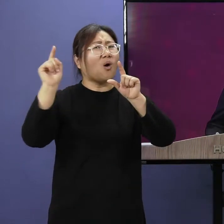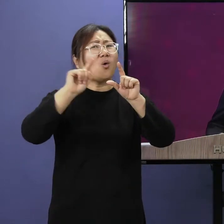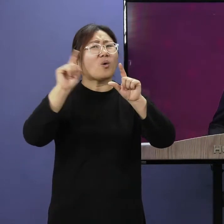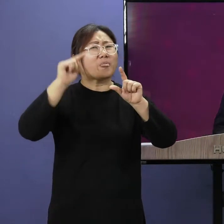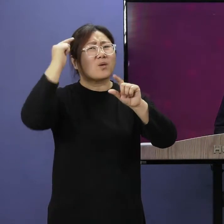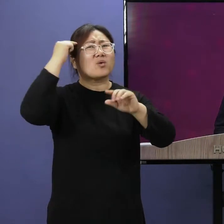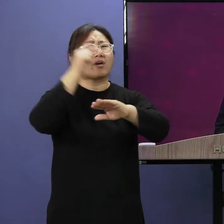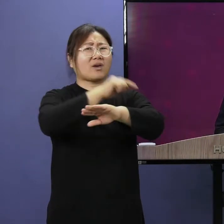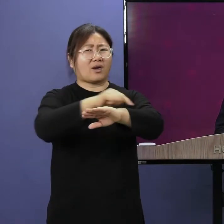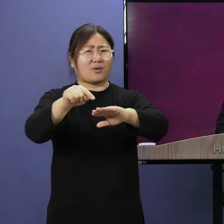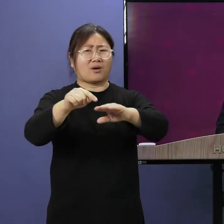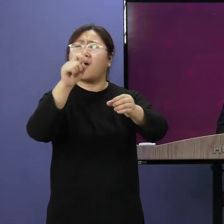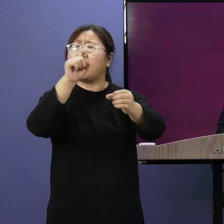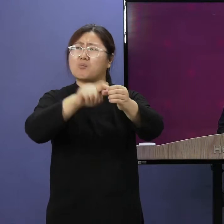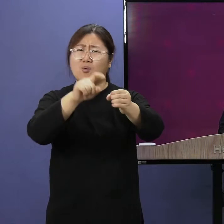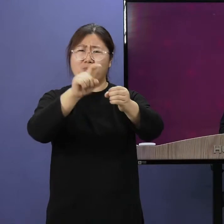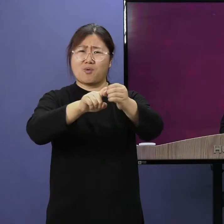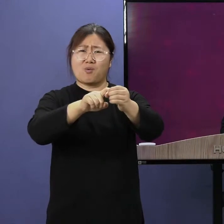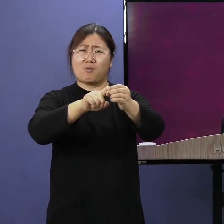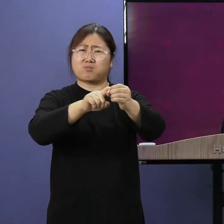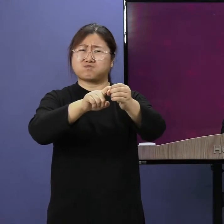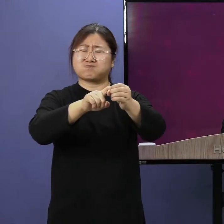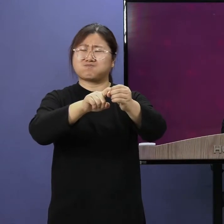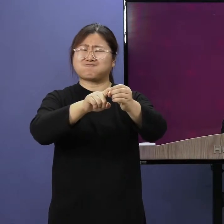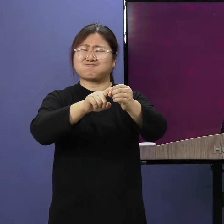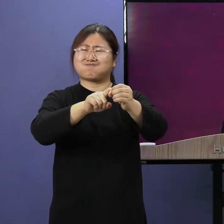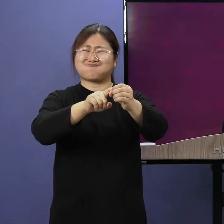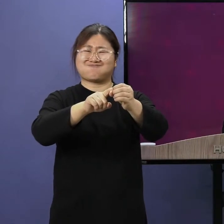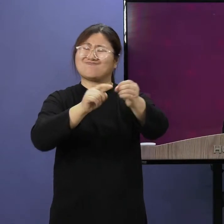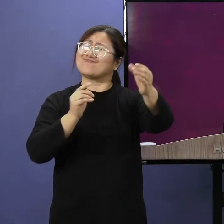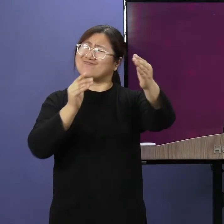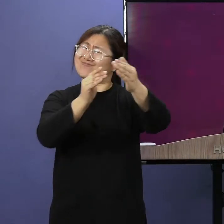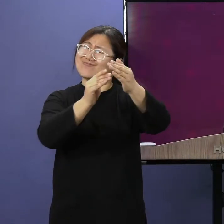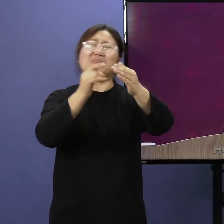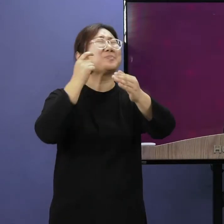목표 앞에서도 좌절할 수밖에 없습니다.